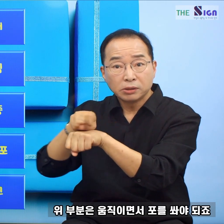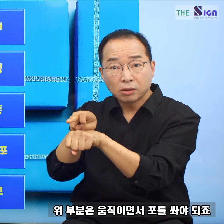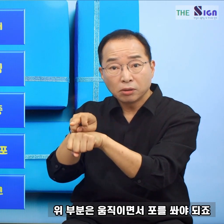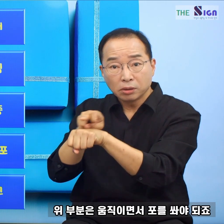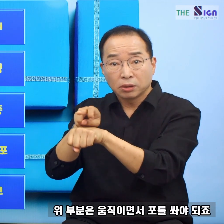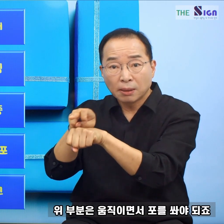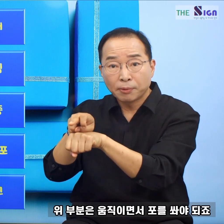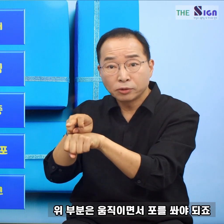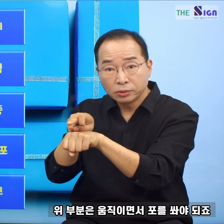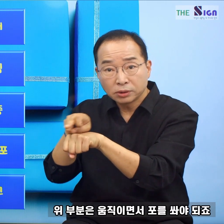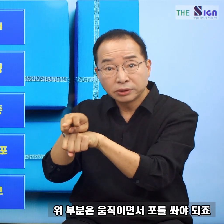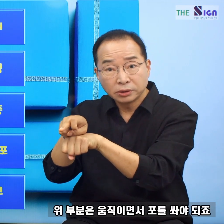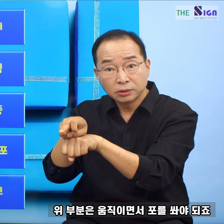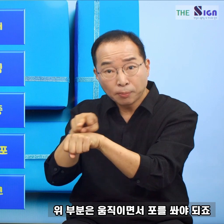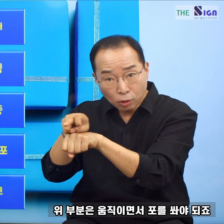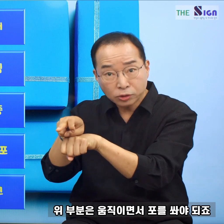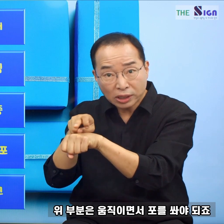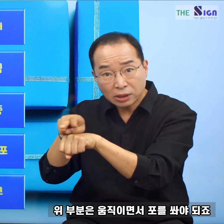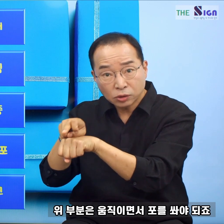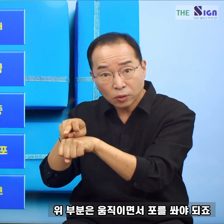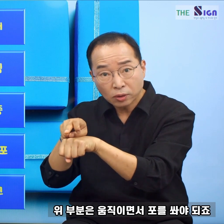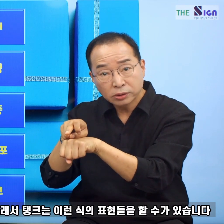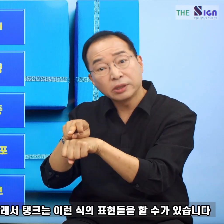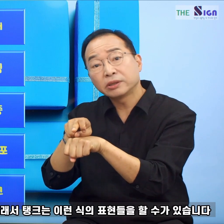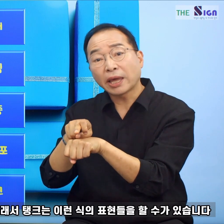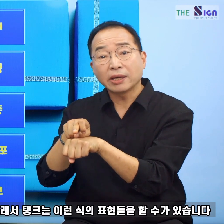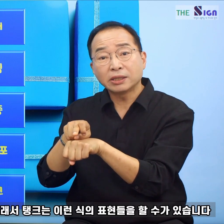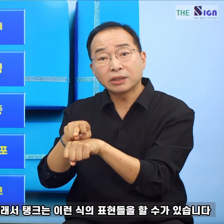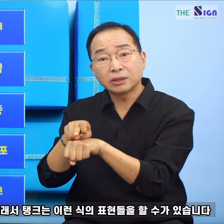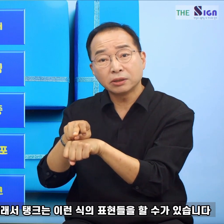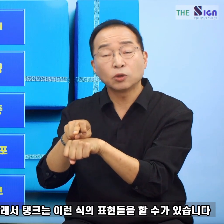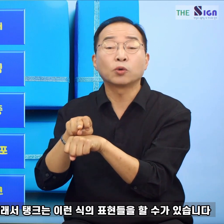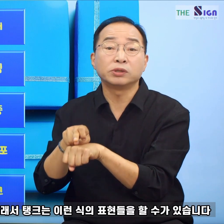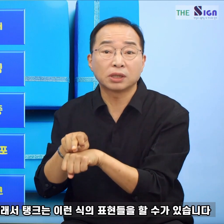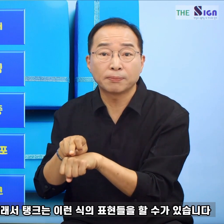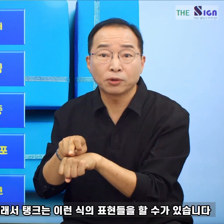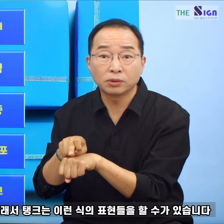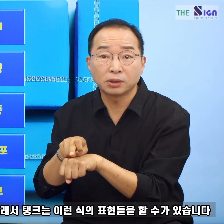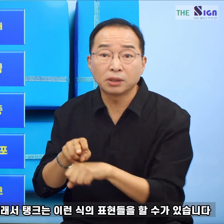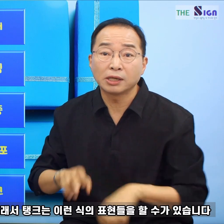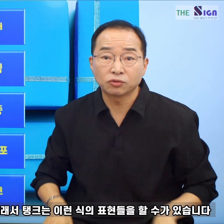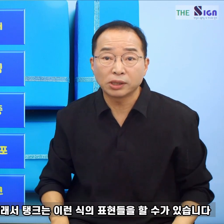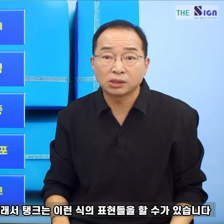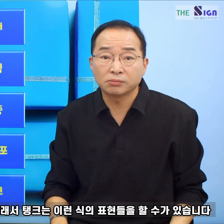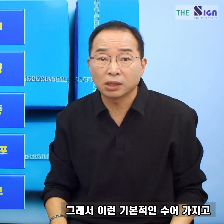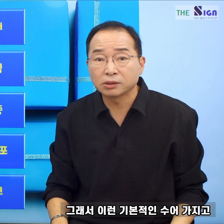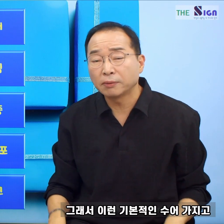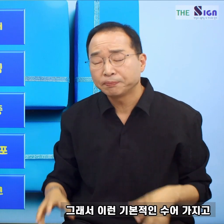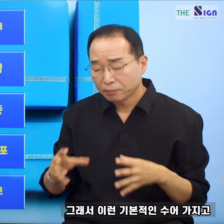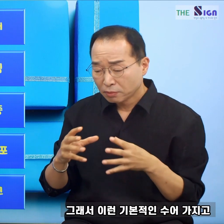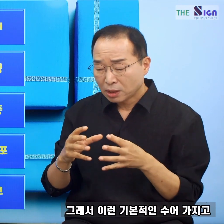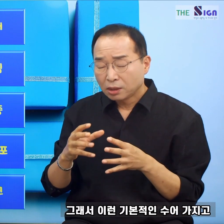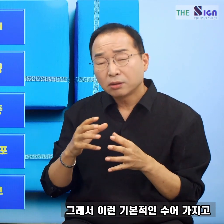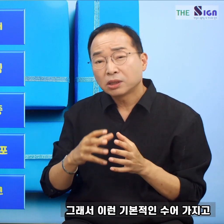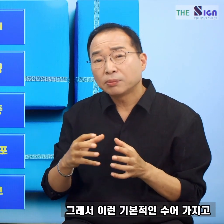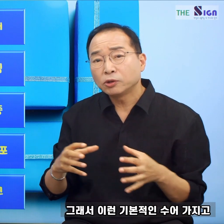움직이면서 대포를 포를 쏴야 되죠. 그래서 이 탱크는 이런 식의 표현들을 할 수가 있습니다. 그래서 이런 기본적인